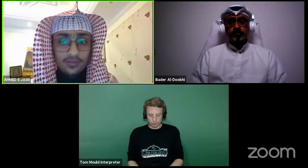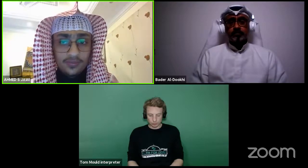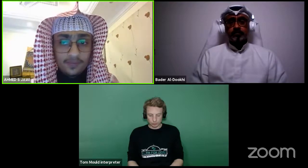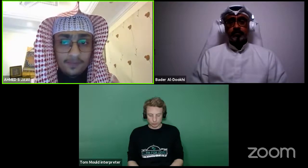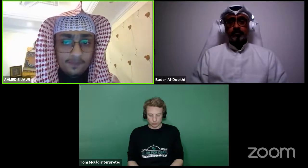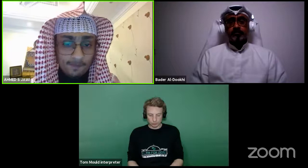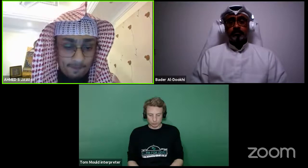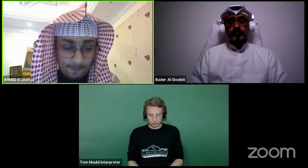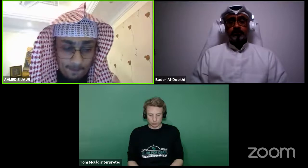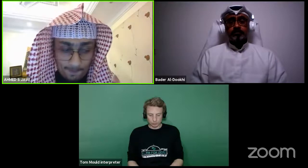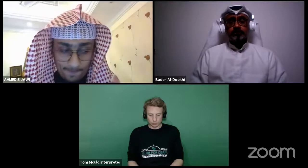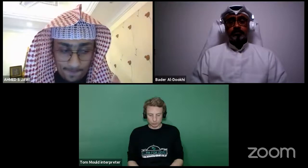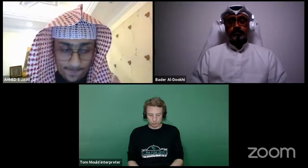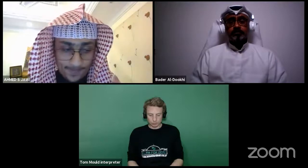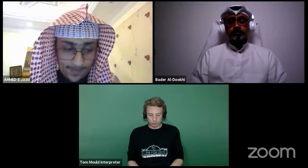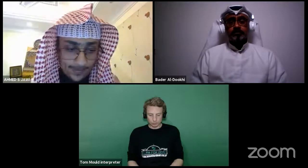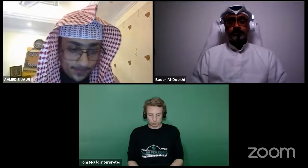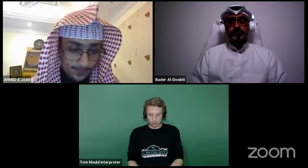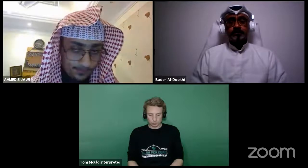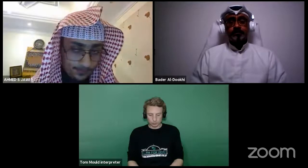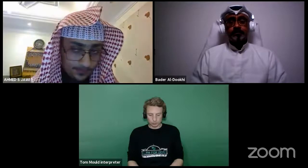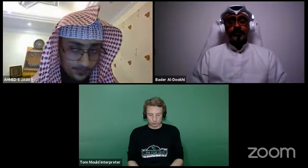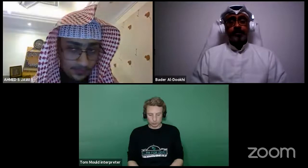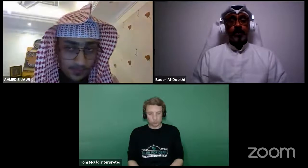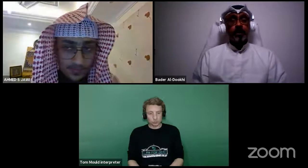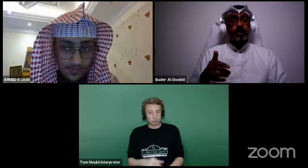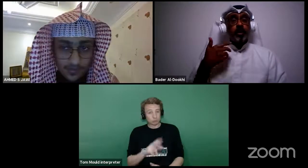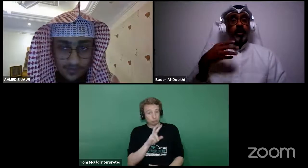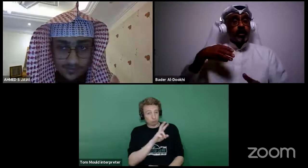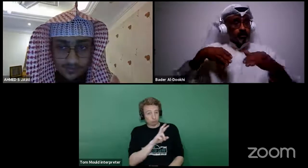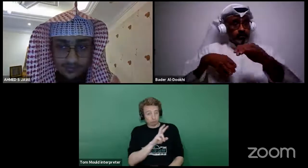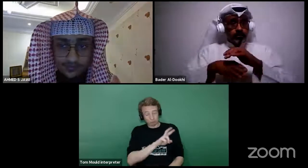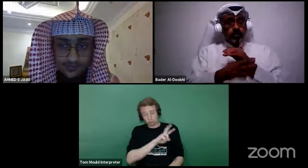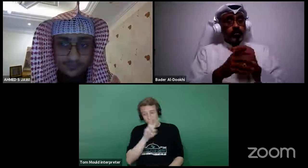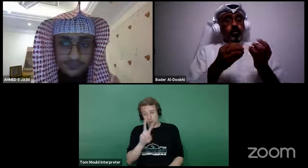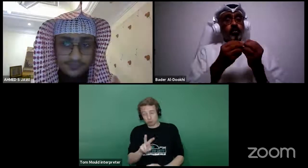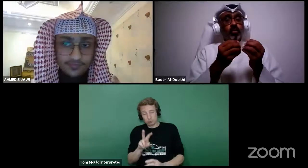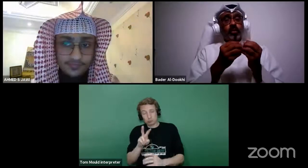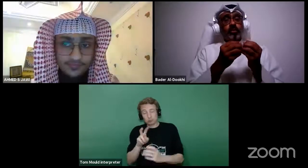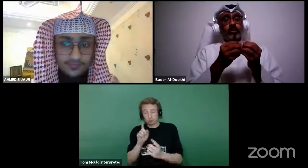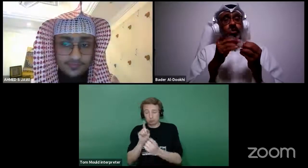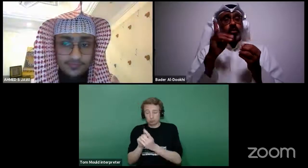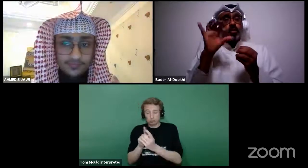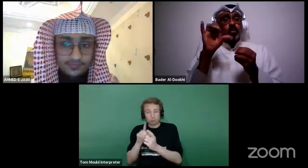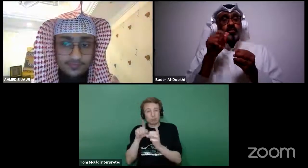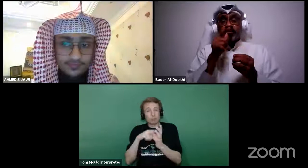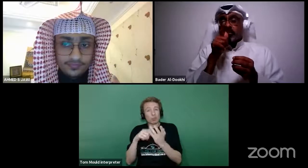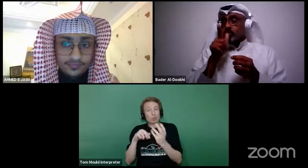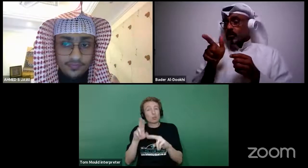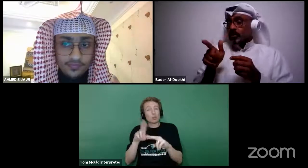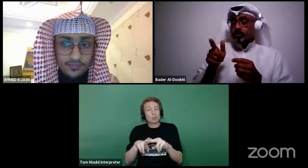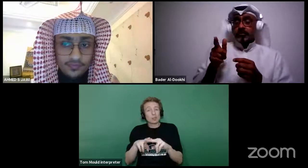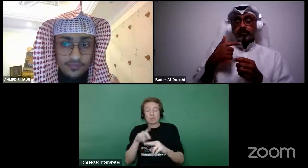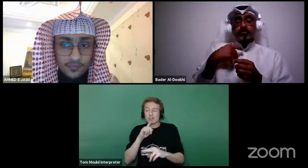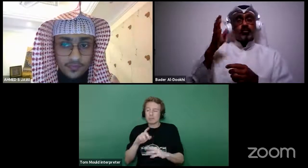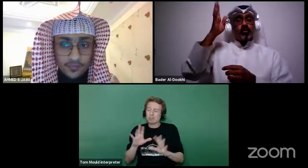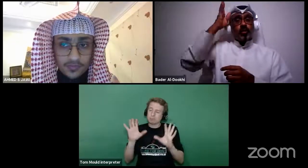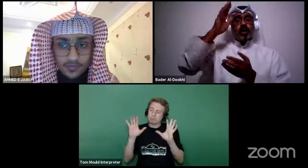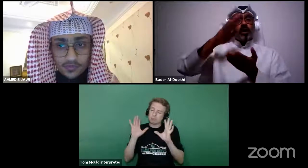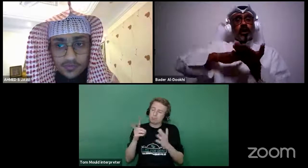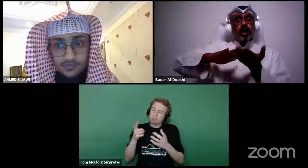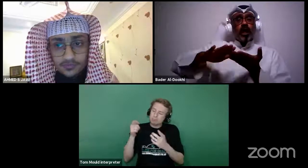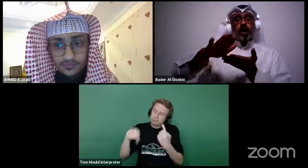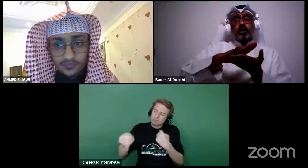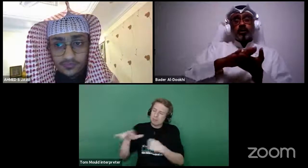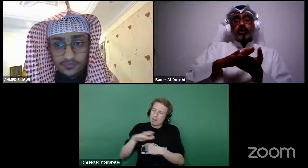المتصدقين. Then when they entered to him Joseph, they said, "O ruler of the land, a hard time